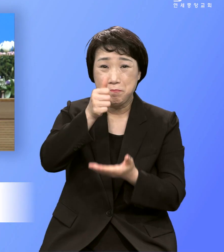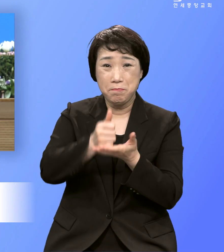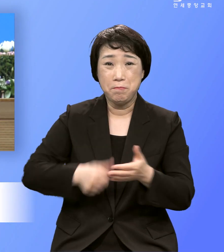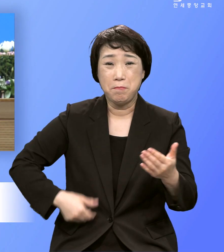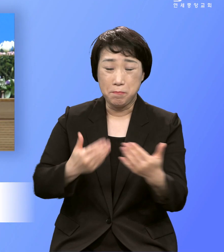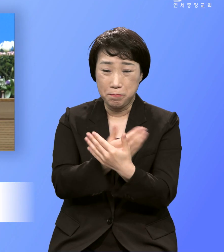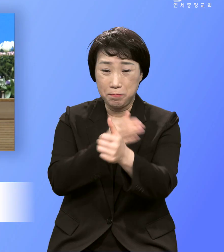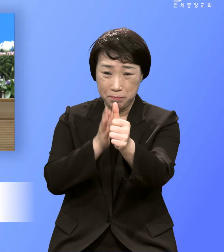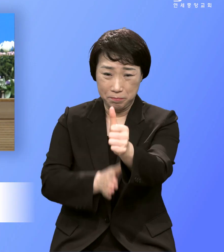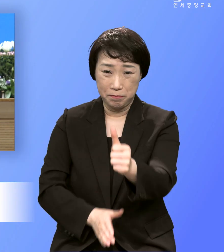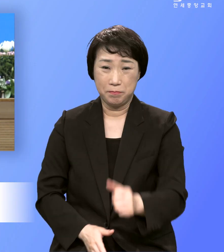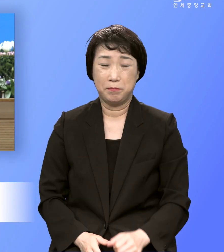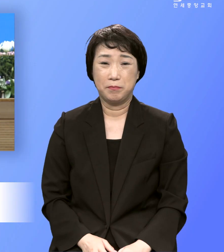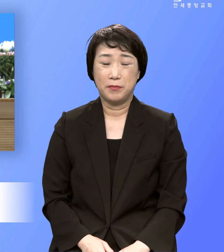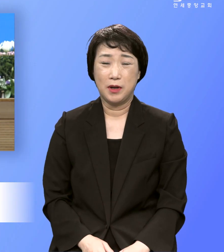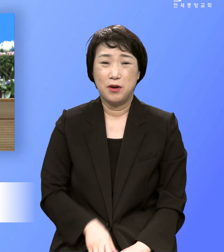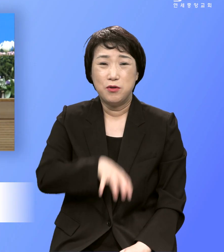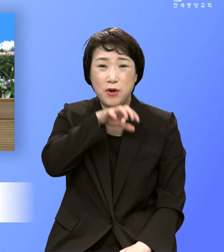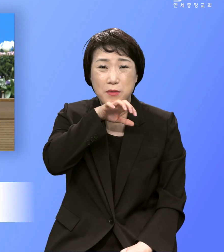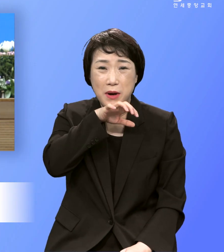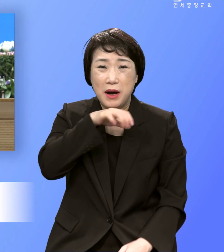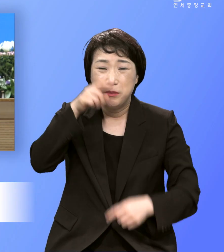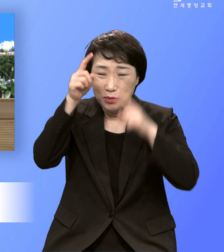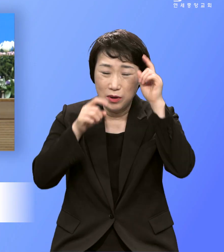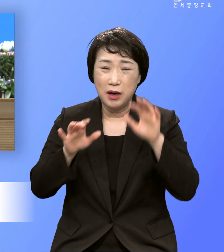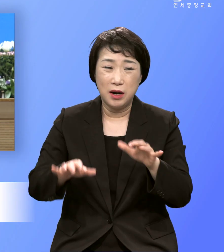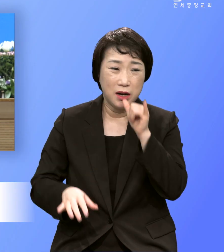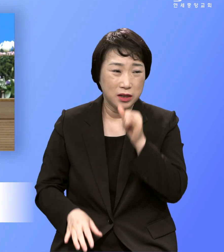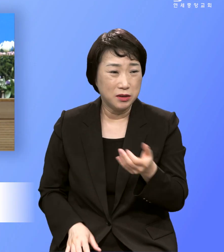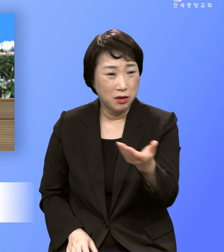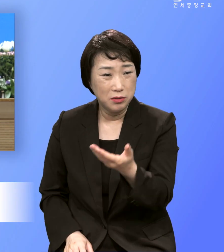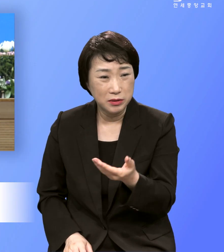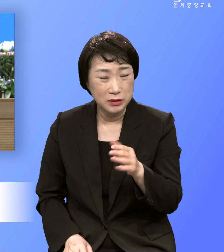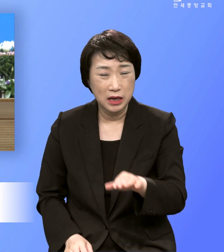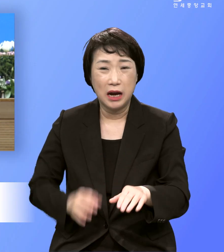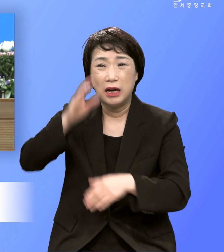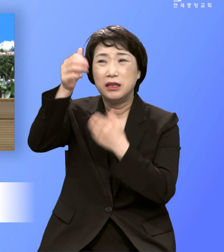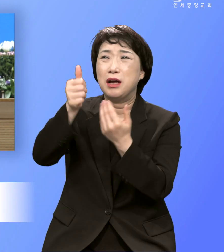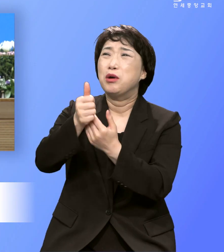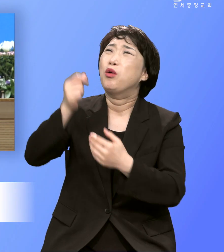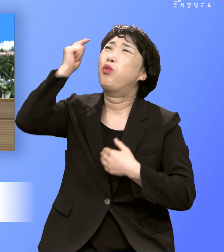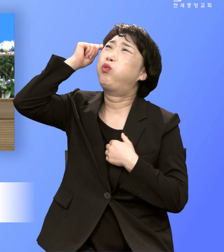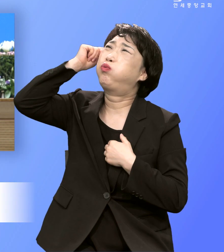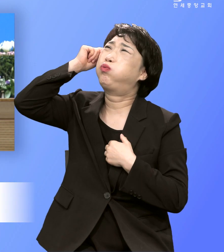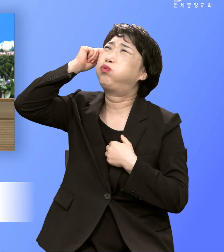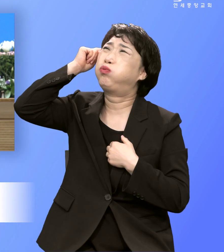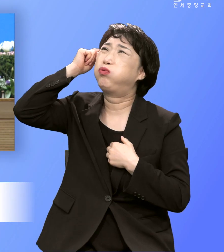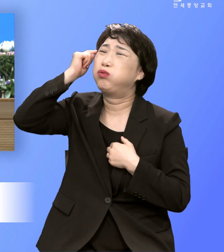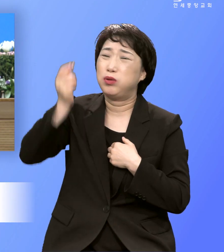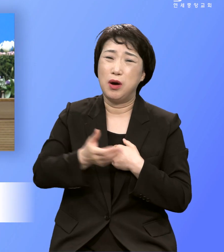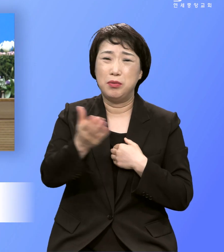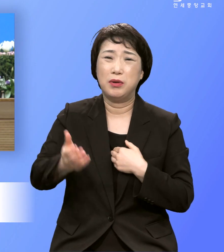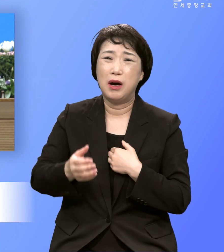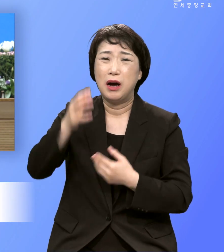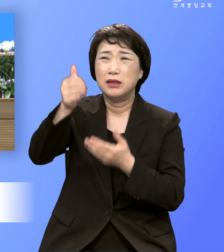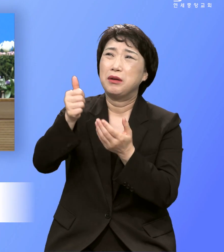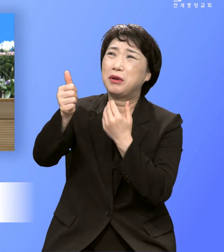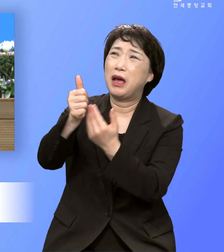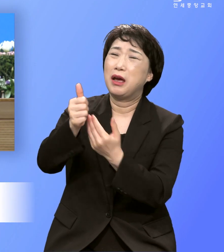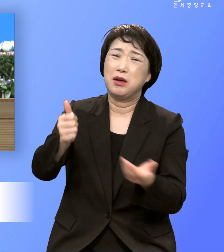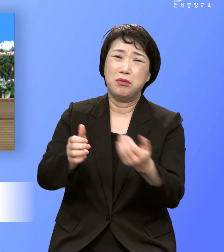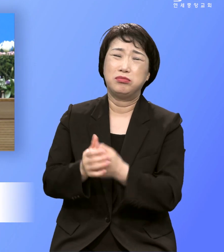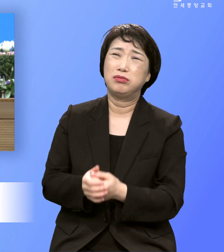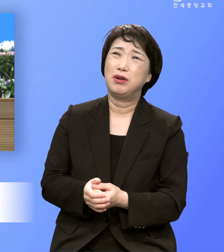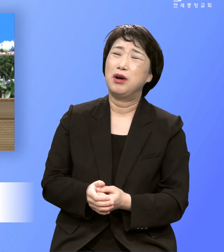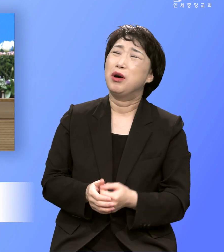죄를 회개하라. 원망, 불평, 짜증, 그리고 하나님은 왜 이러시나 하고 하나님을 비판하고